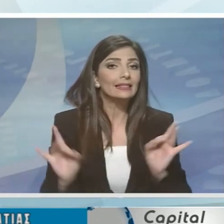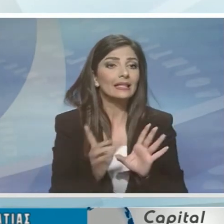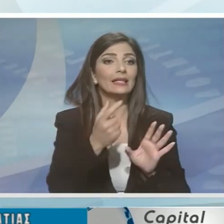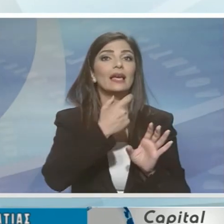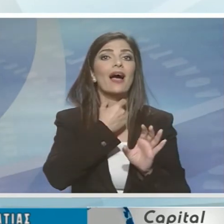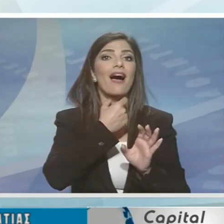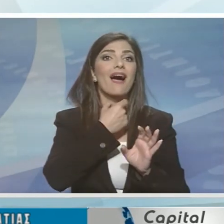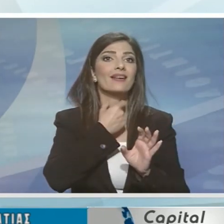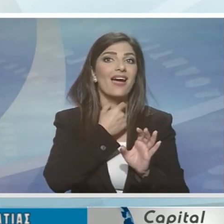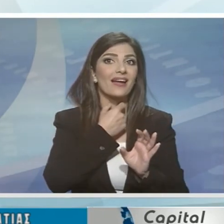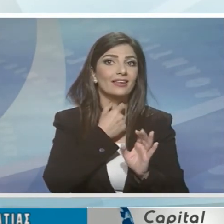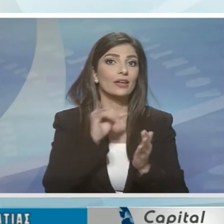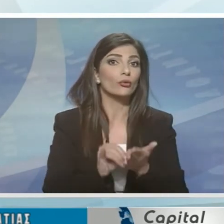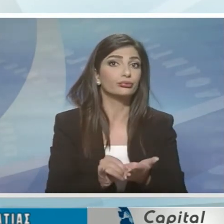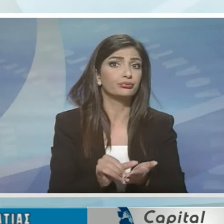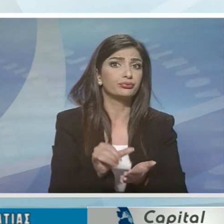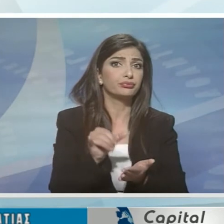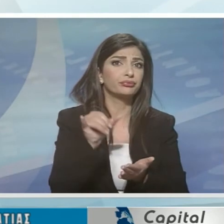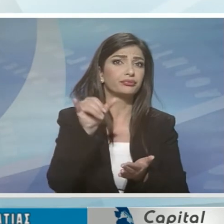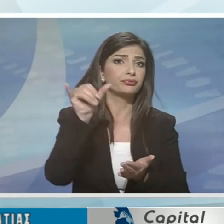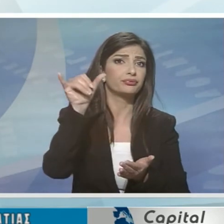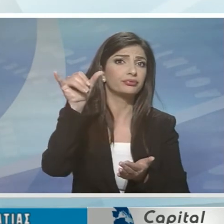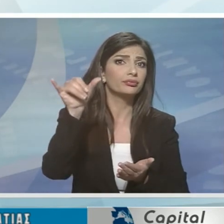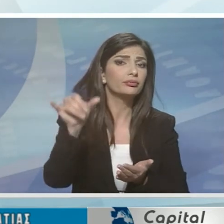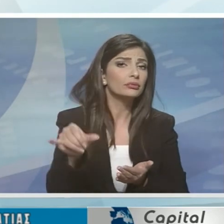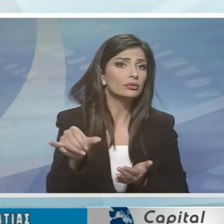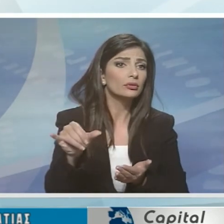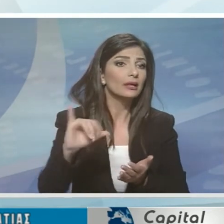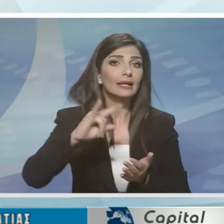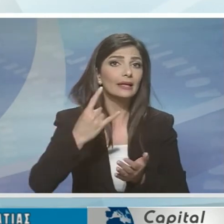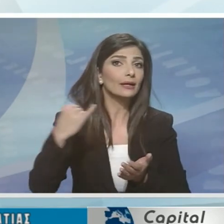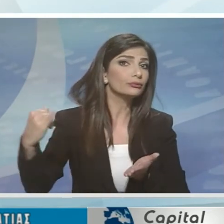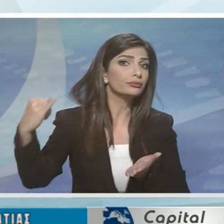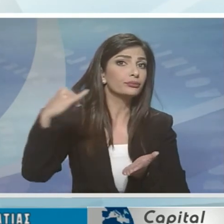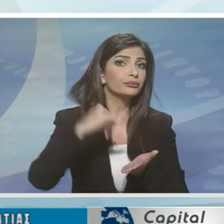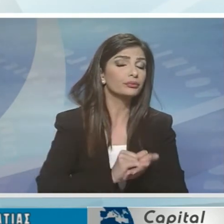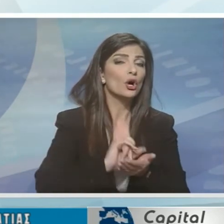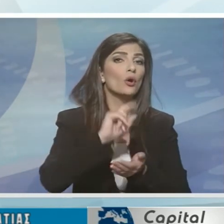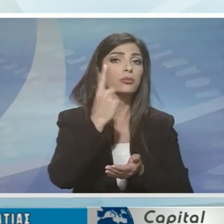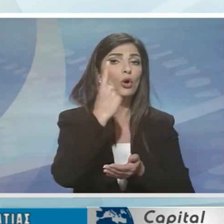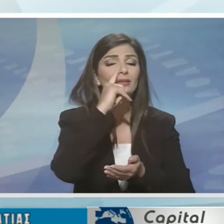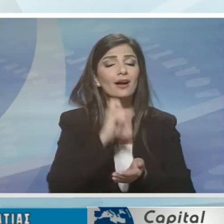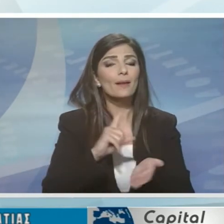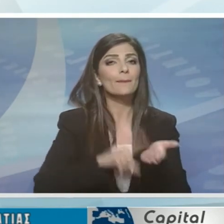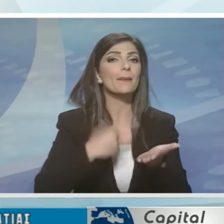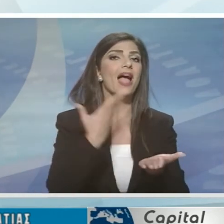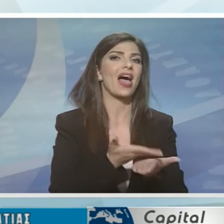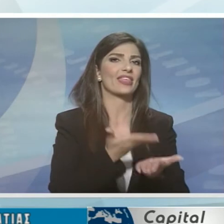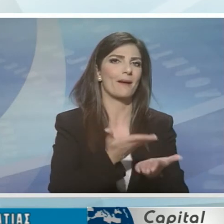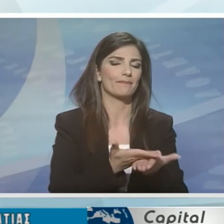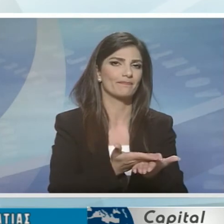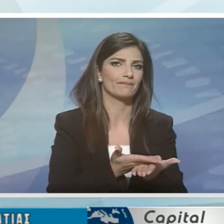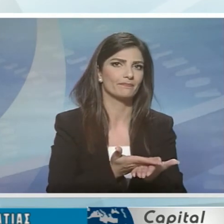έχουν εξασφαλίσει σχετική άδεια από το καθήλυνα αρμόδιο Υπουργείο. Και Ευρωπαίοι υπήκοοι ή